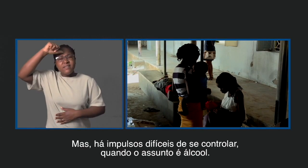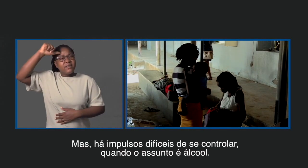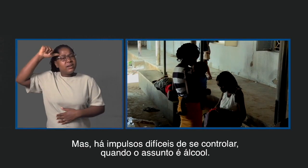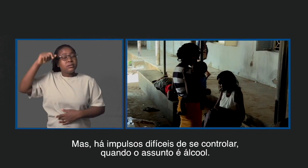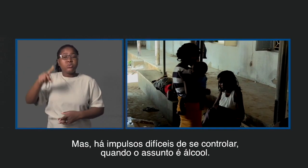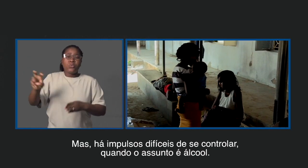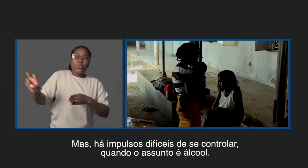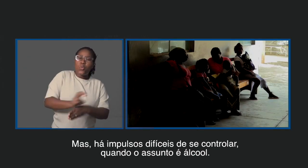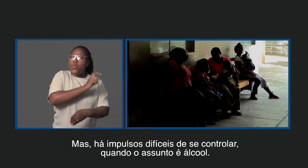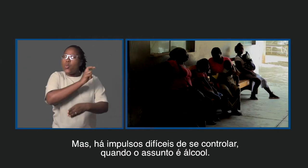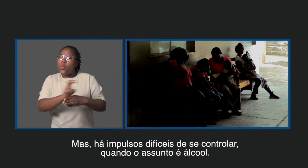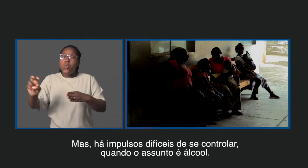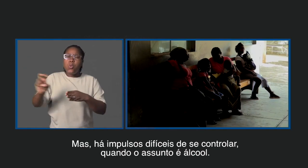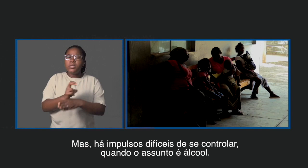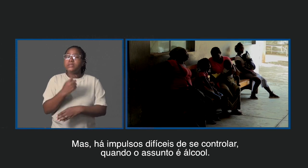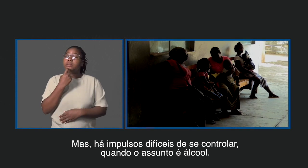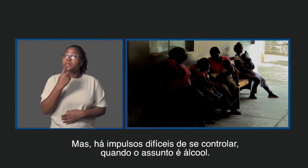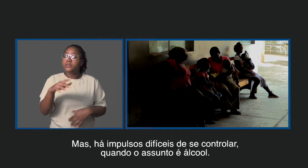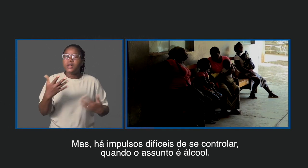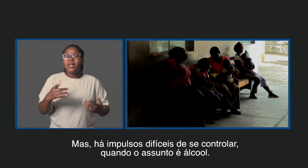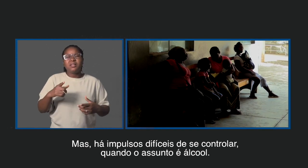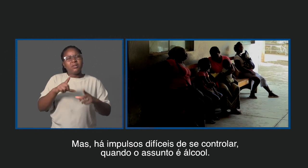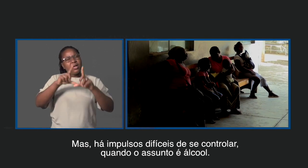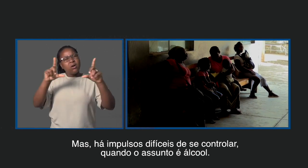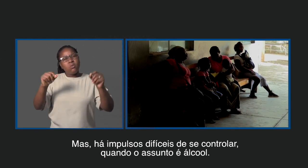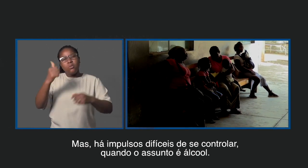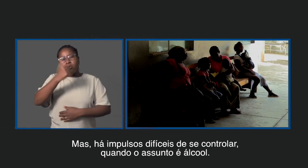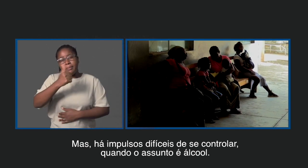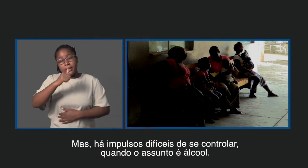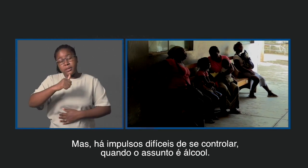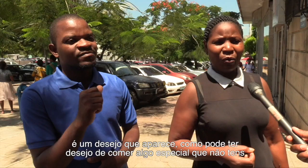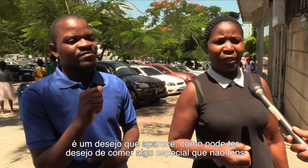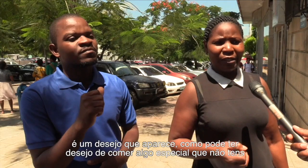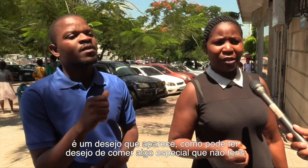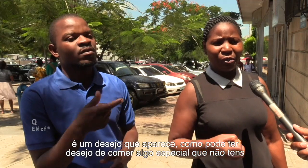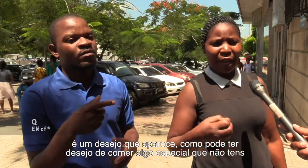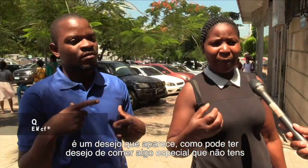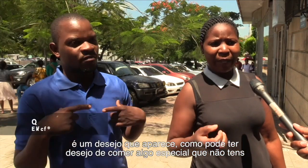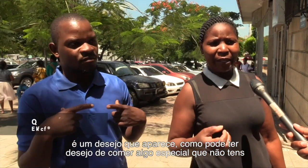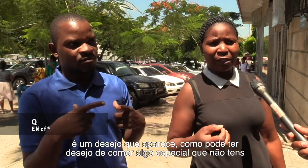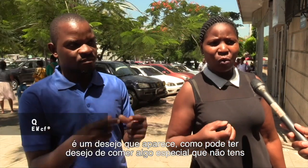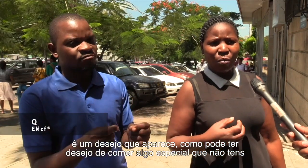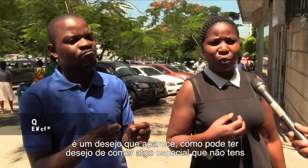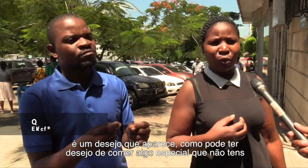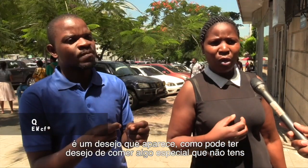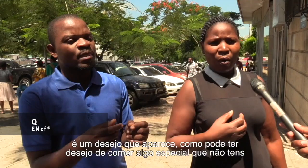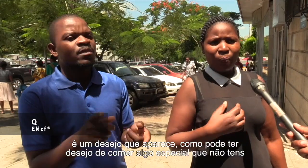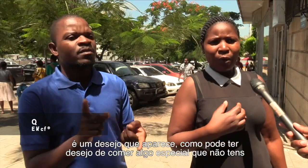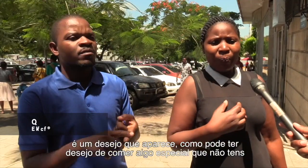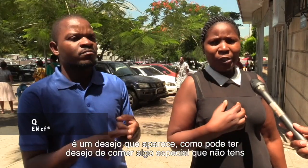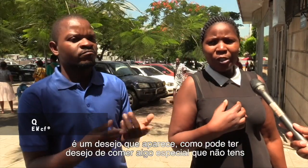Mas há impulsos difíceis de se controlar quando o assunto é álcool. Um desejo que aparece como...